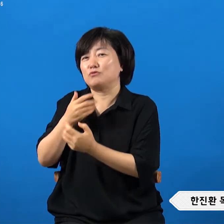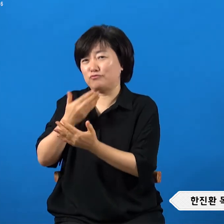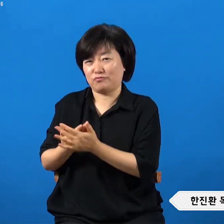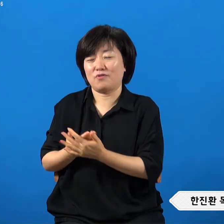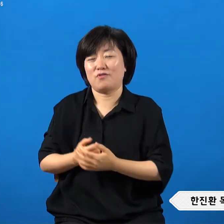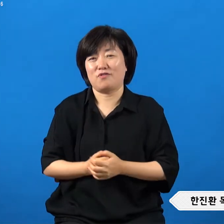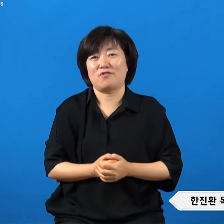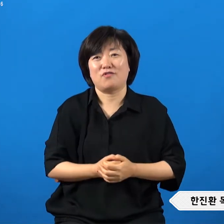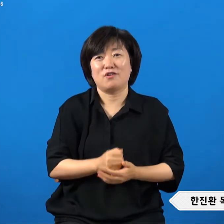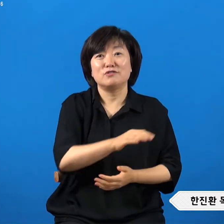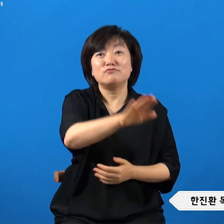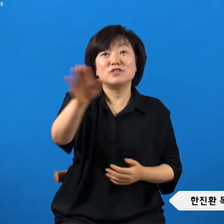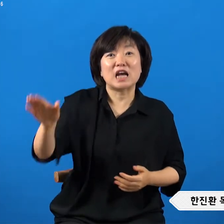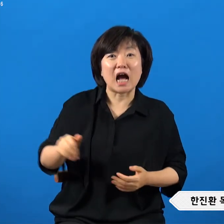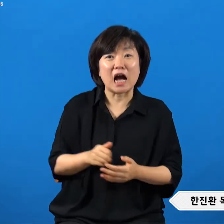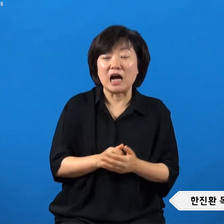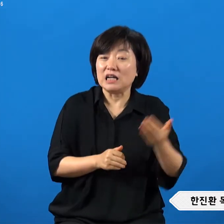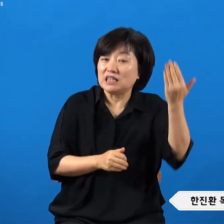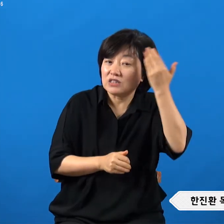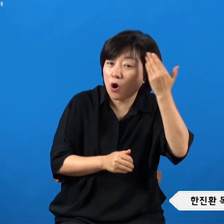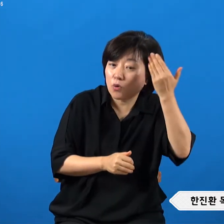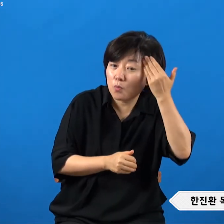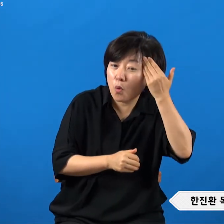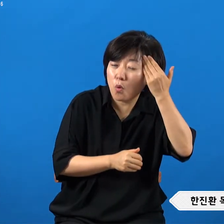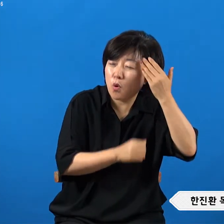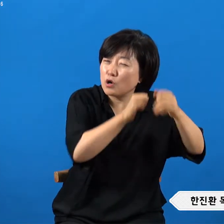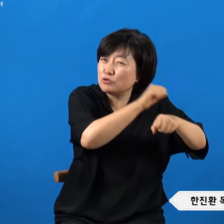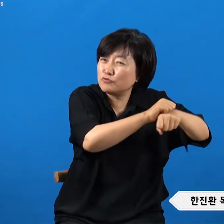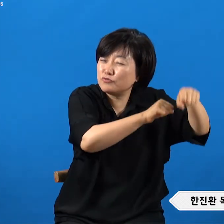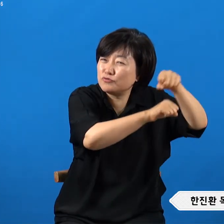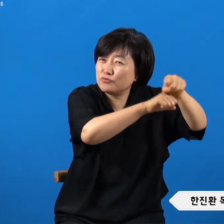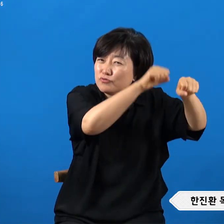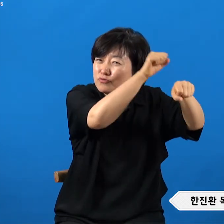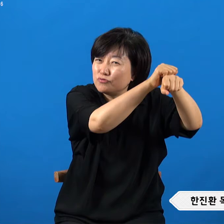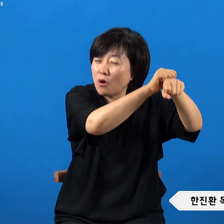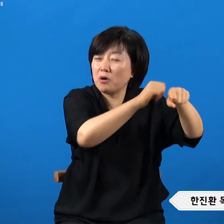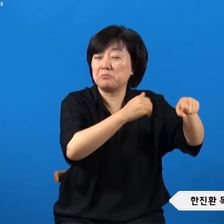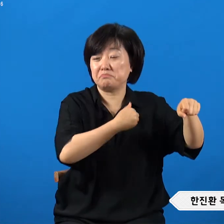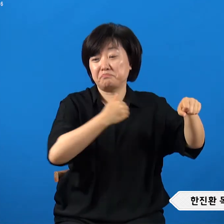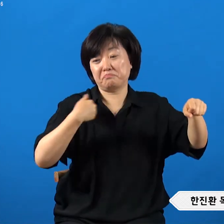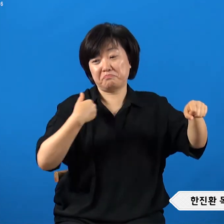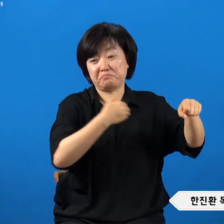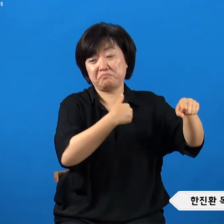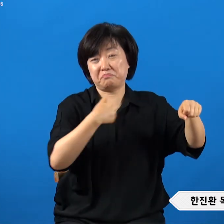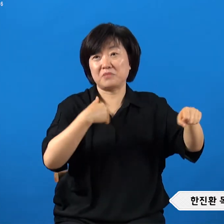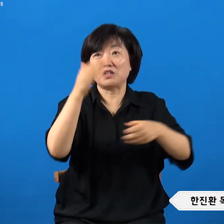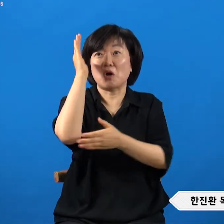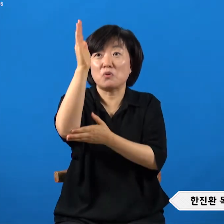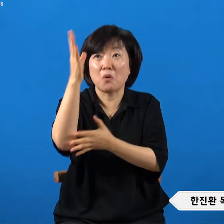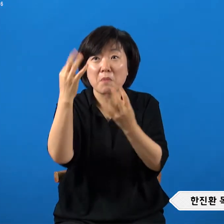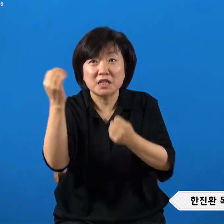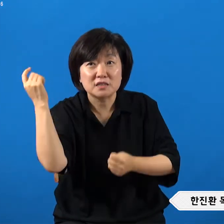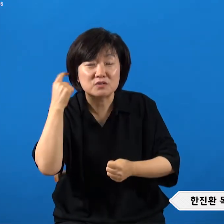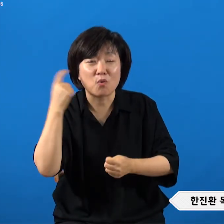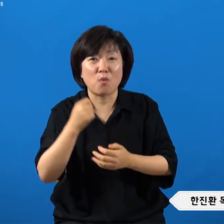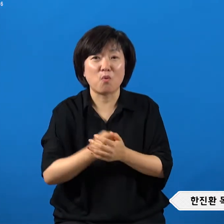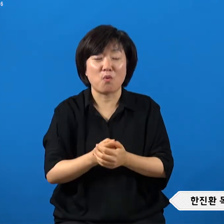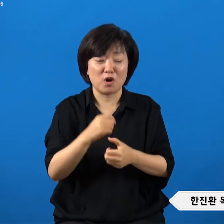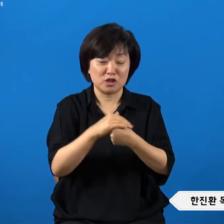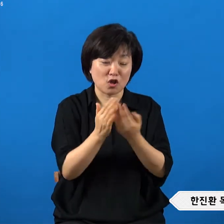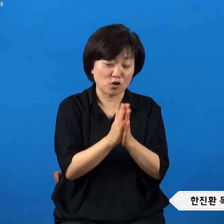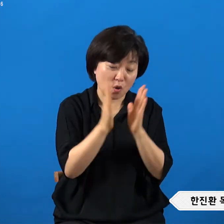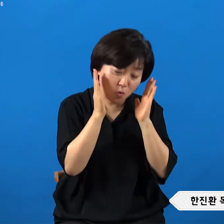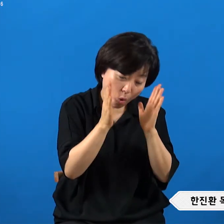중요합니다. 우리는 정보의 축적에 만족해버릴 때가 많습니다. 설교를 통해서